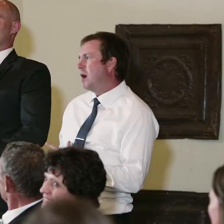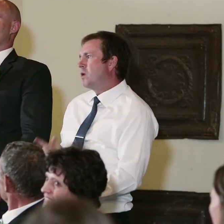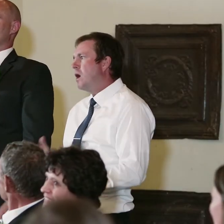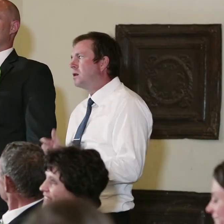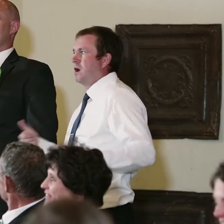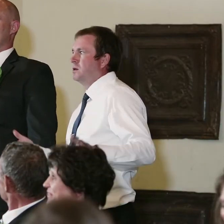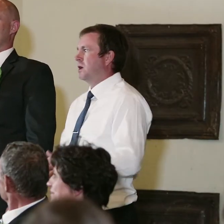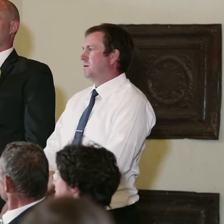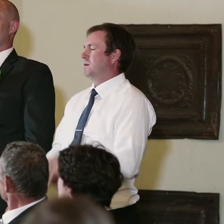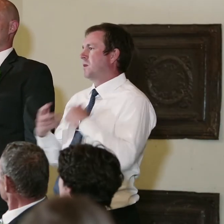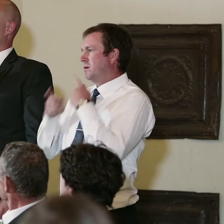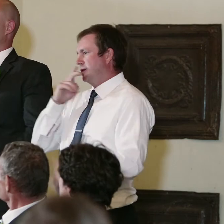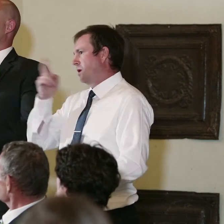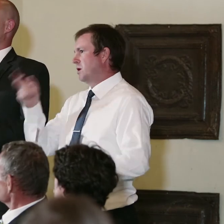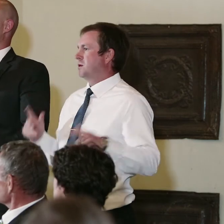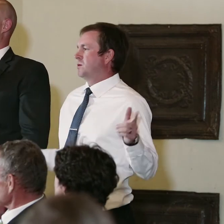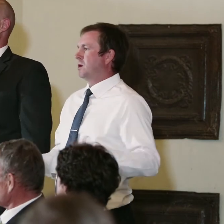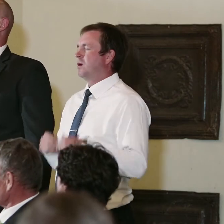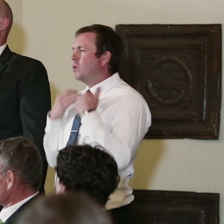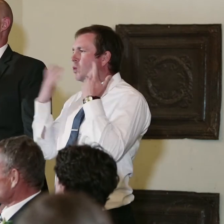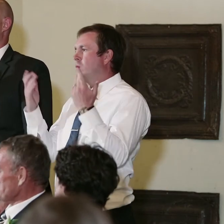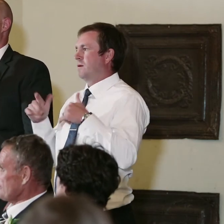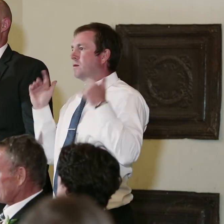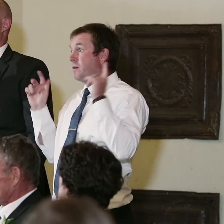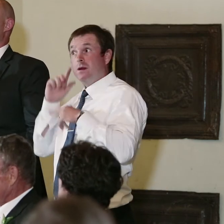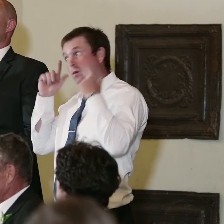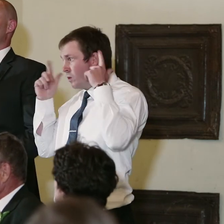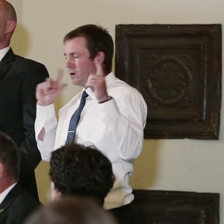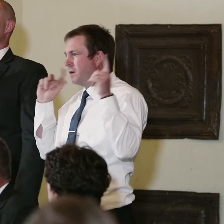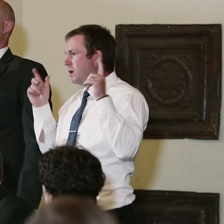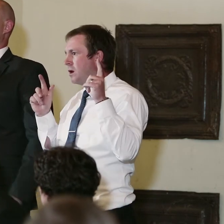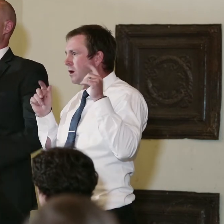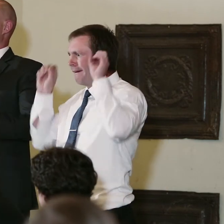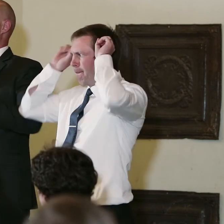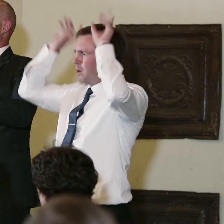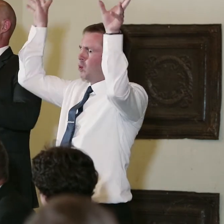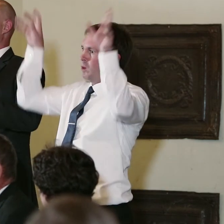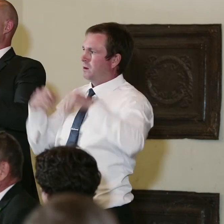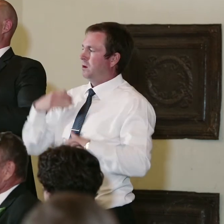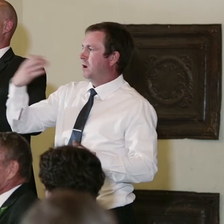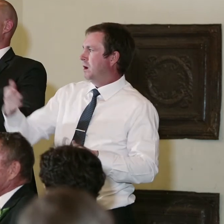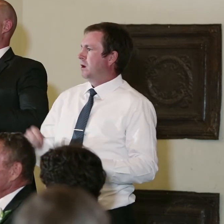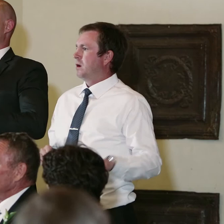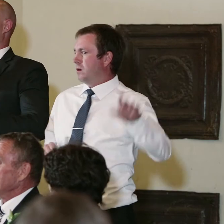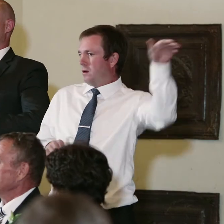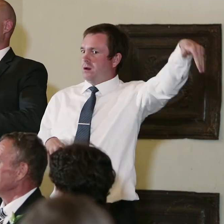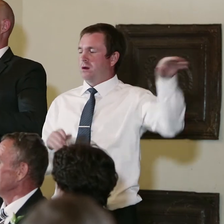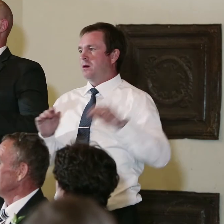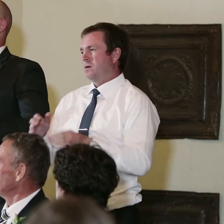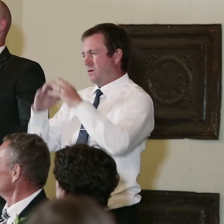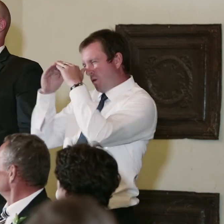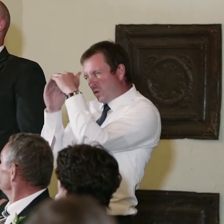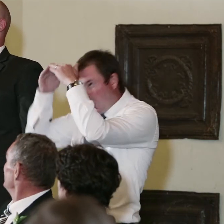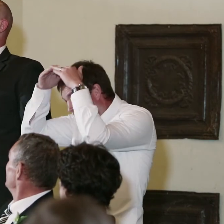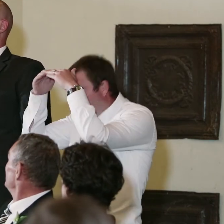en jachwader die Hansen, ons waardeer het baie, jy moet verstaan, die meeste van die kolonie mense, skinnig het, dis kan die, dis kan die perltonnel,